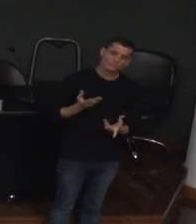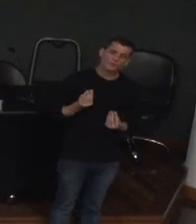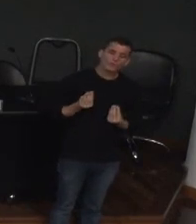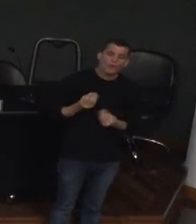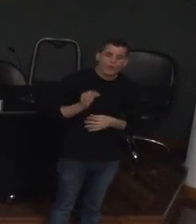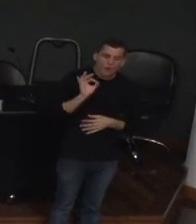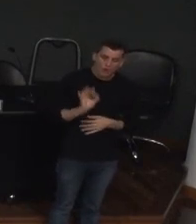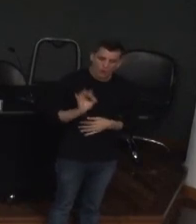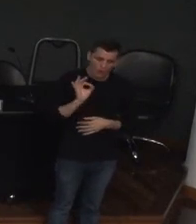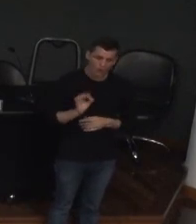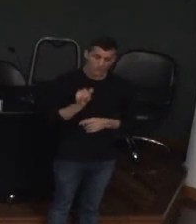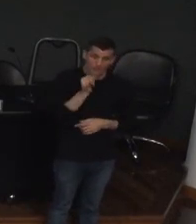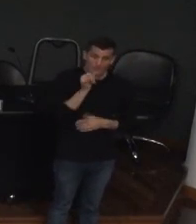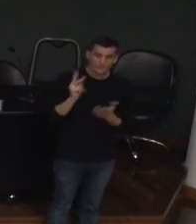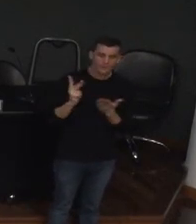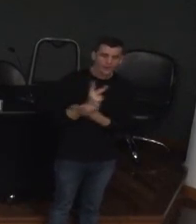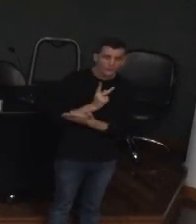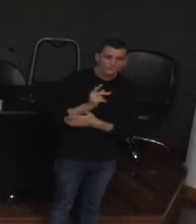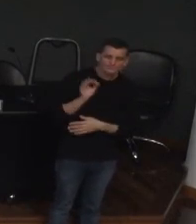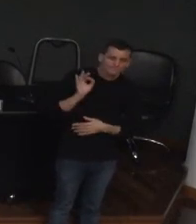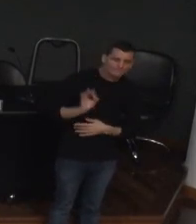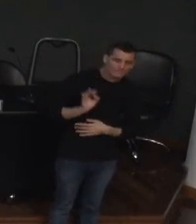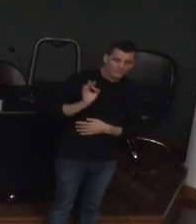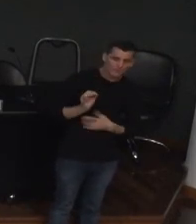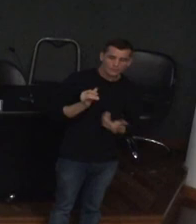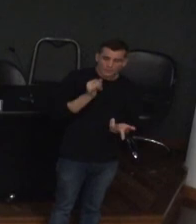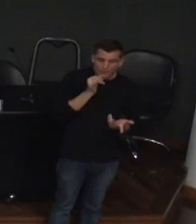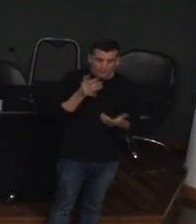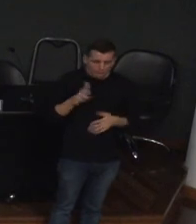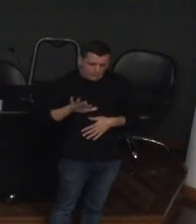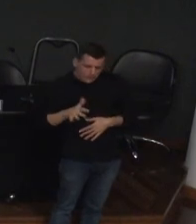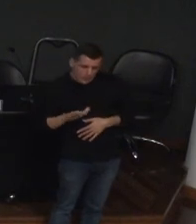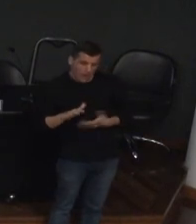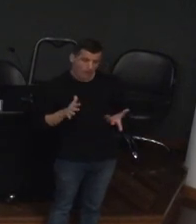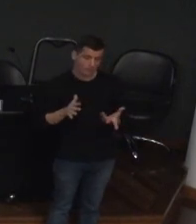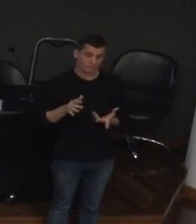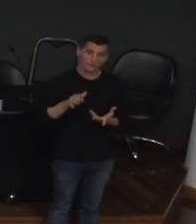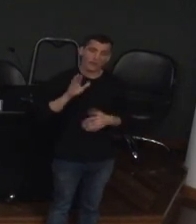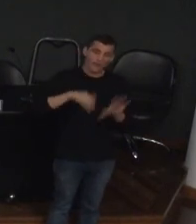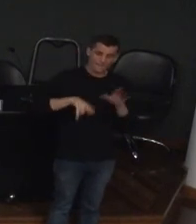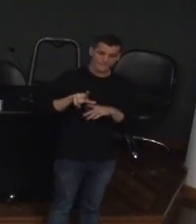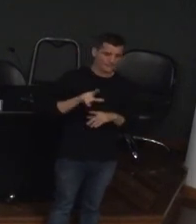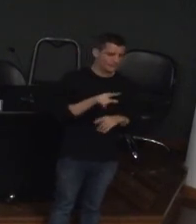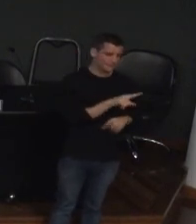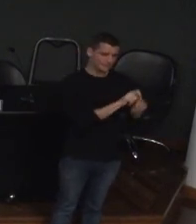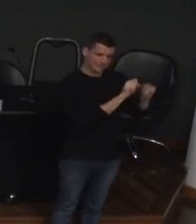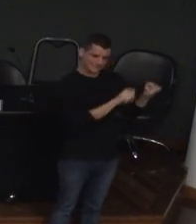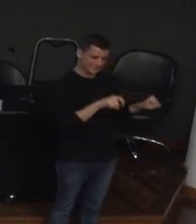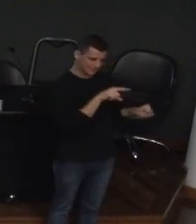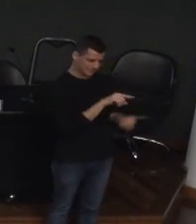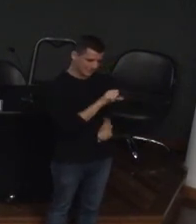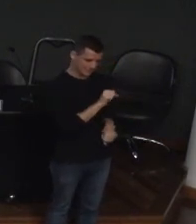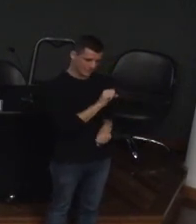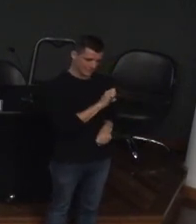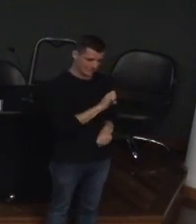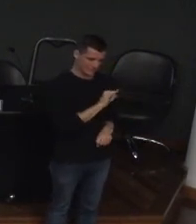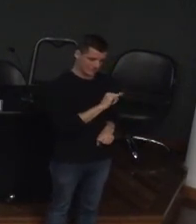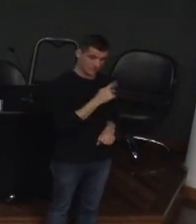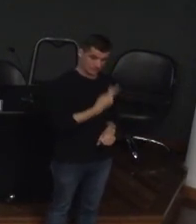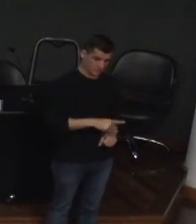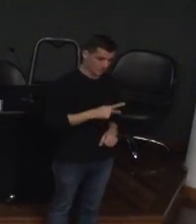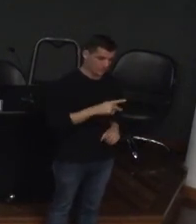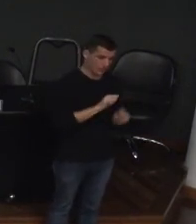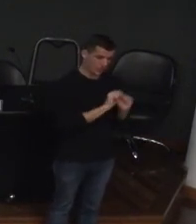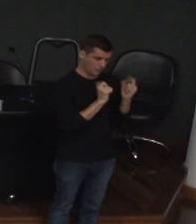colocou em 2, um nível bem moderado, porque com a entrada, com a utilização do SEI aqui na Assembleia, esses